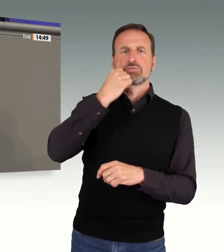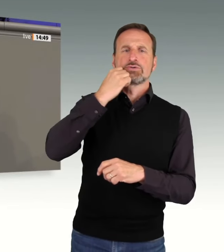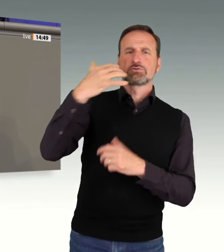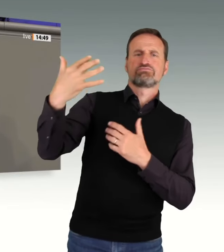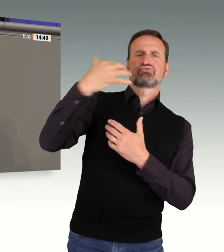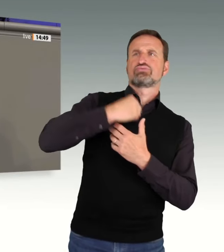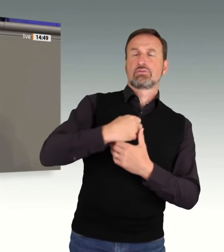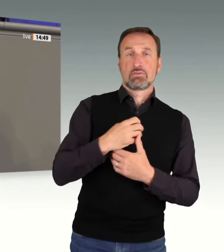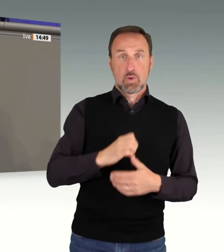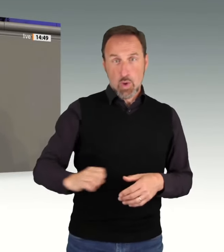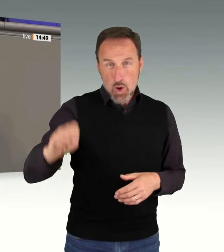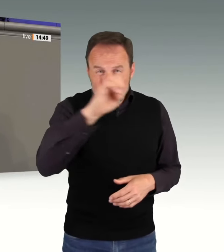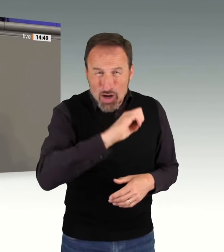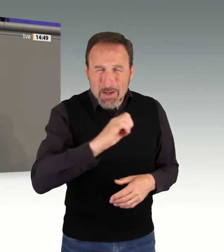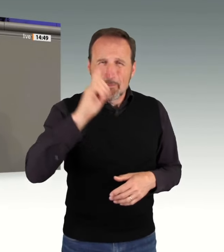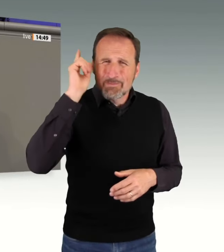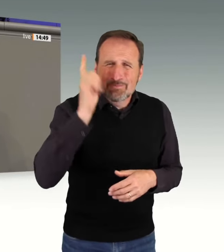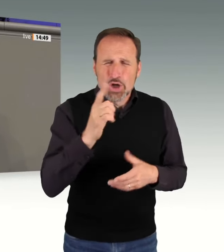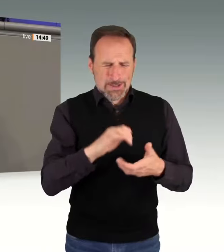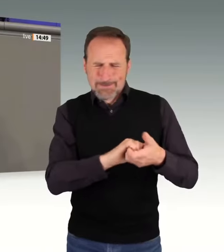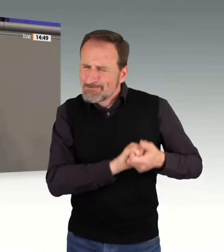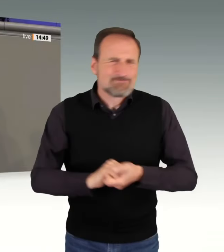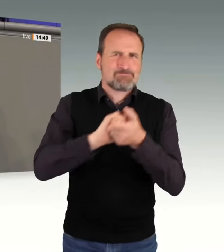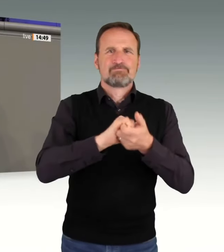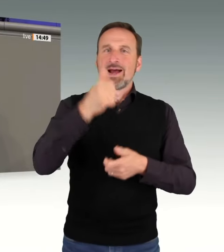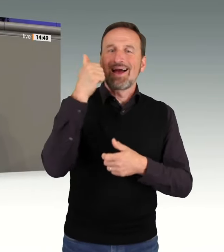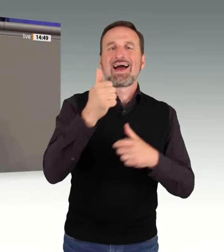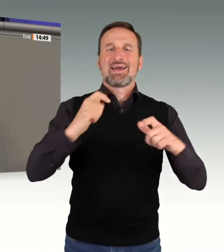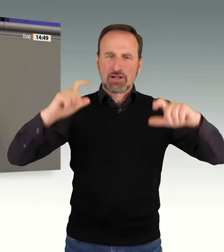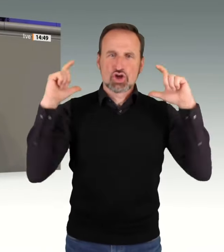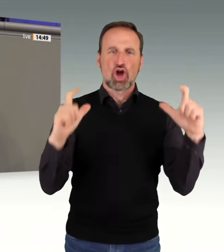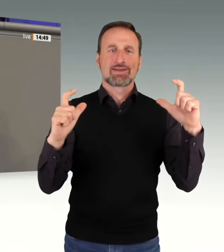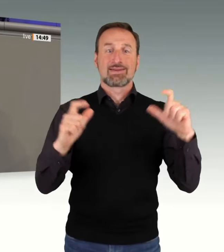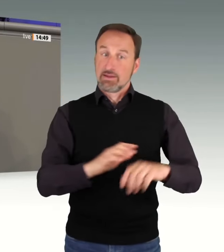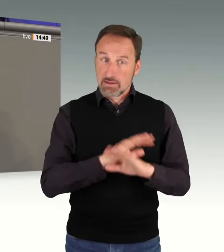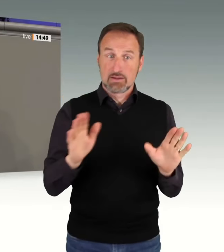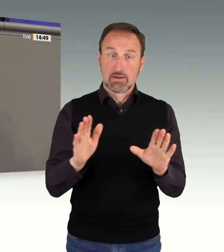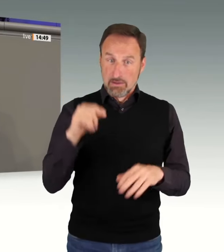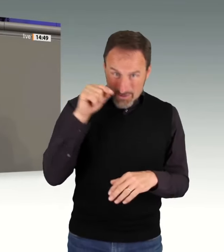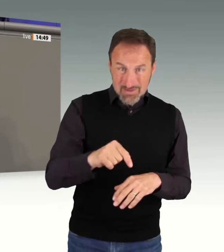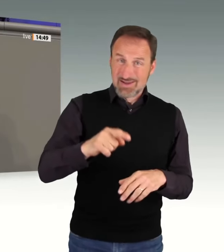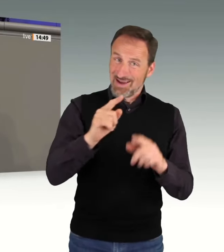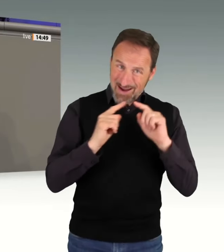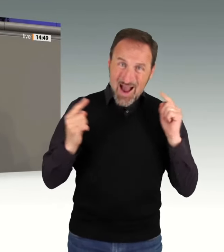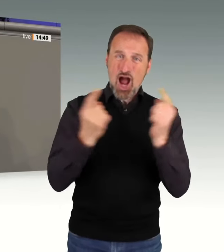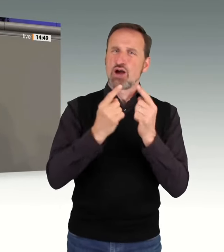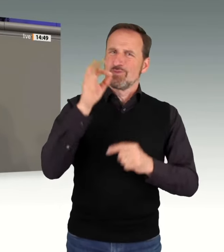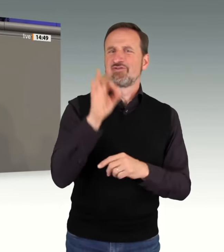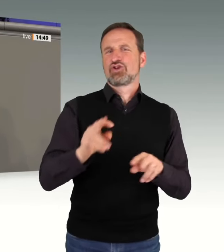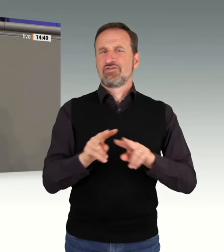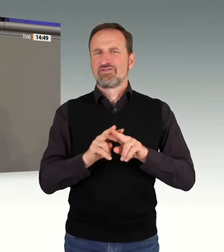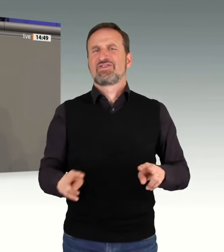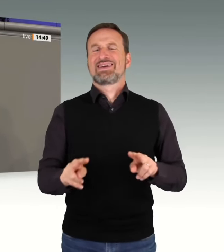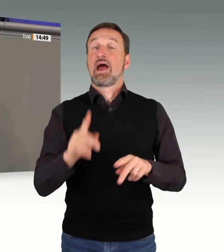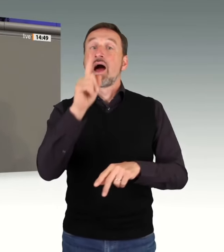vernichten. Er ist gewöhnt zu unterwerfen, und zwar nicht nur die Nachbarn von Russland. Die russischen